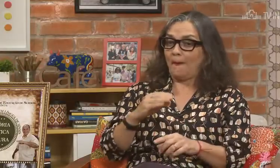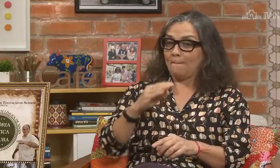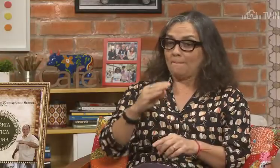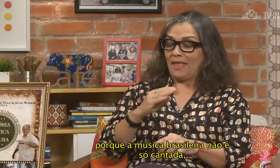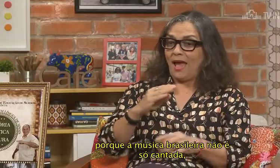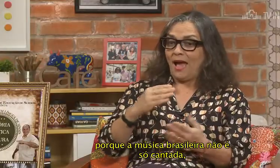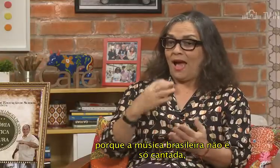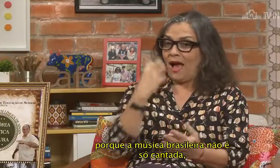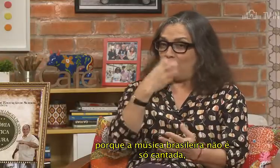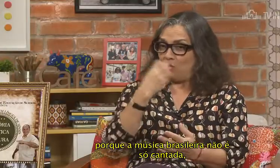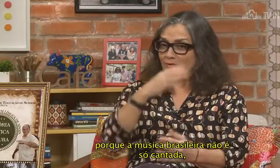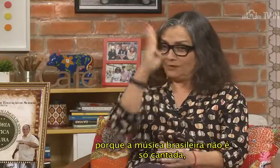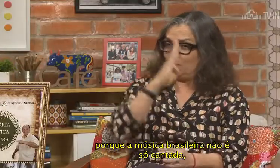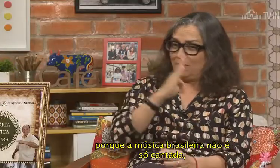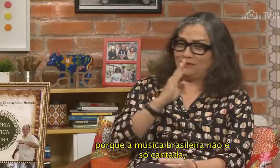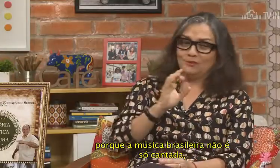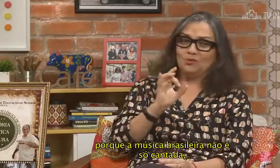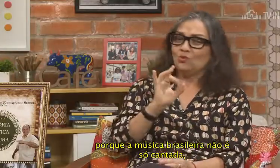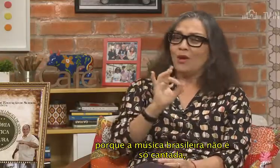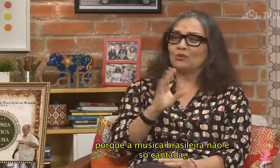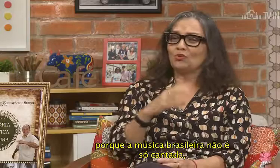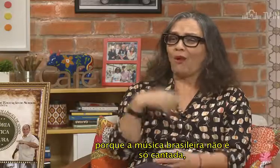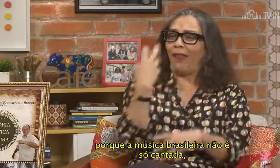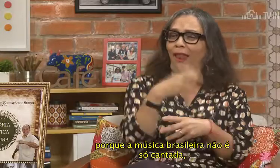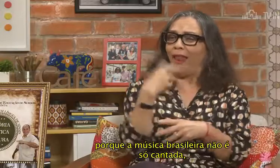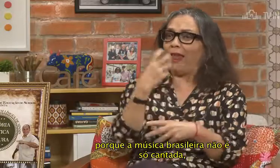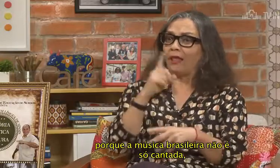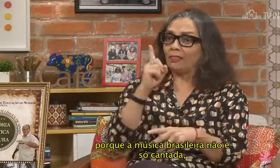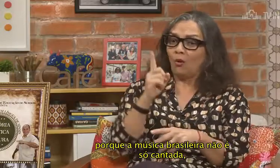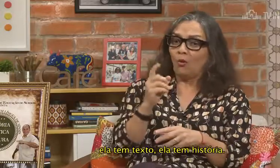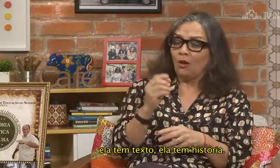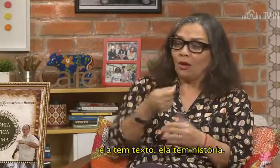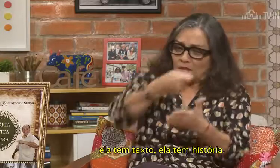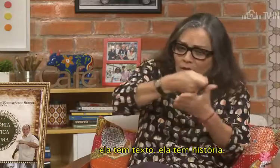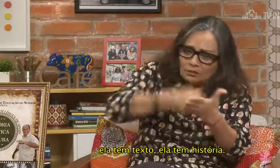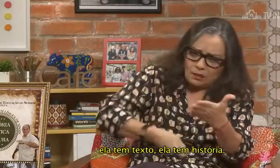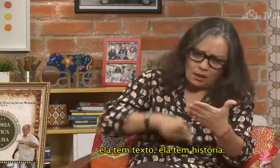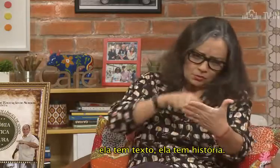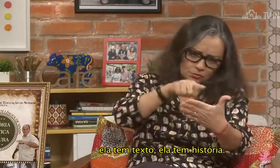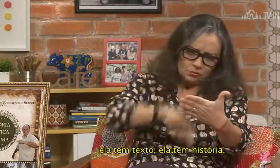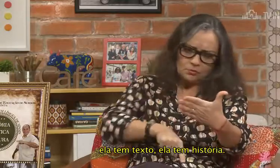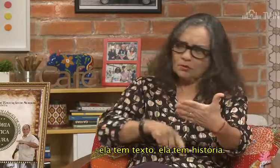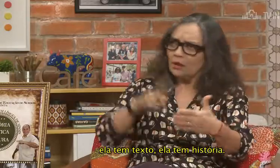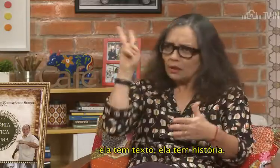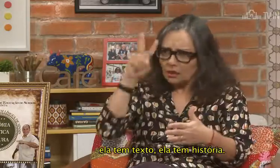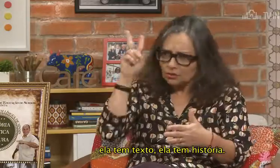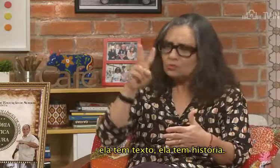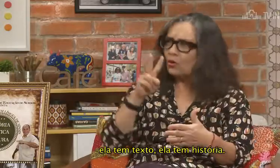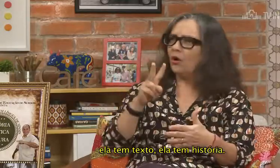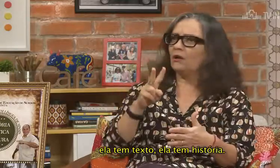Porque a música brasileira não é só cantada. Ela tem texto. Ela tem história.